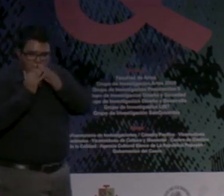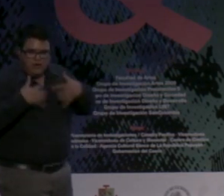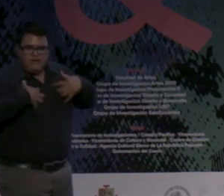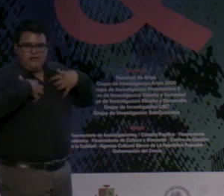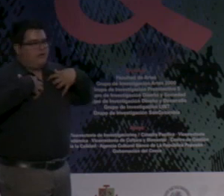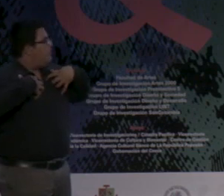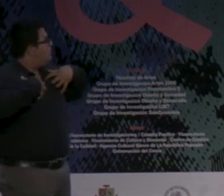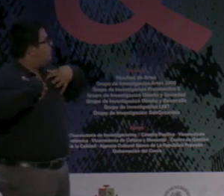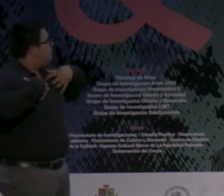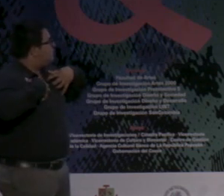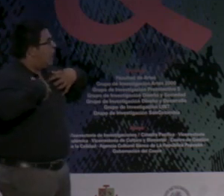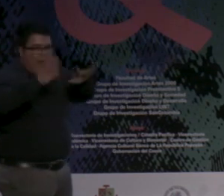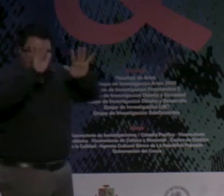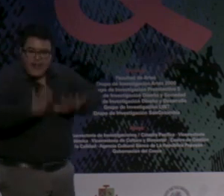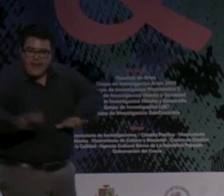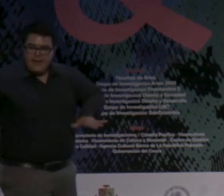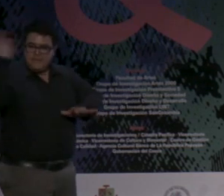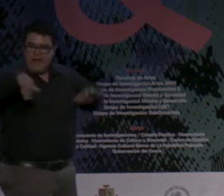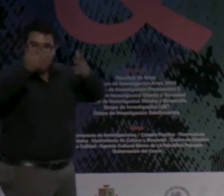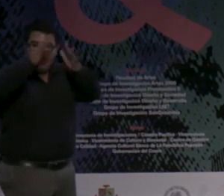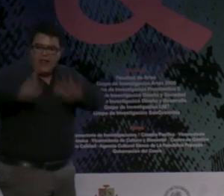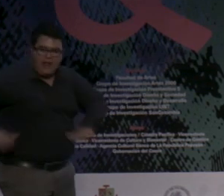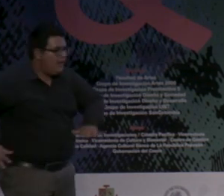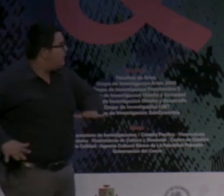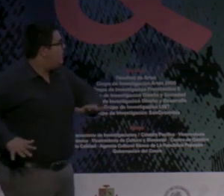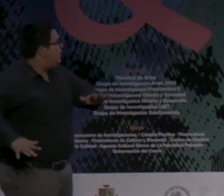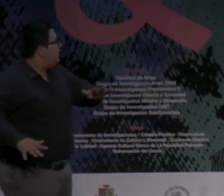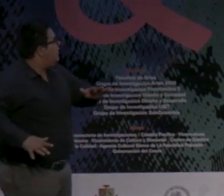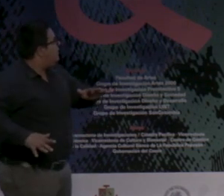¡Ah! Rompieron el vidrio.